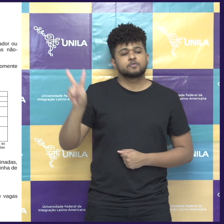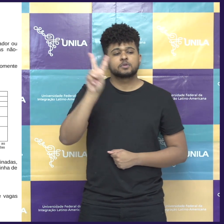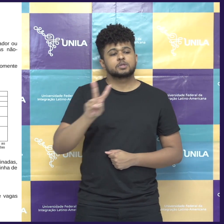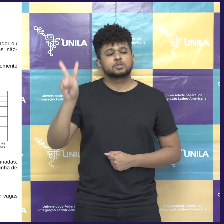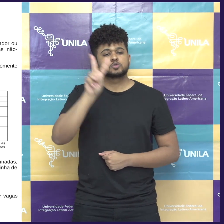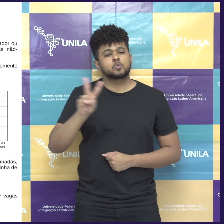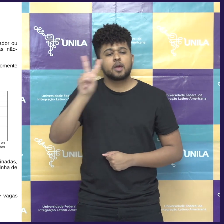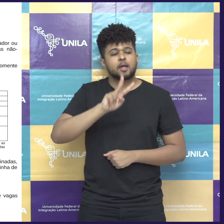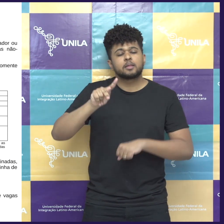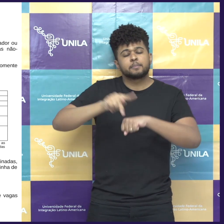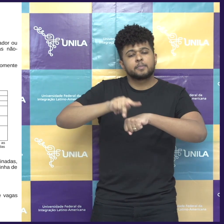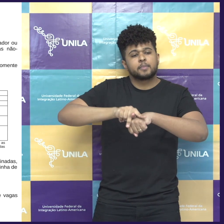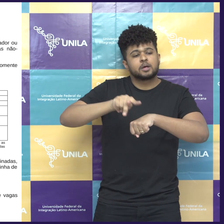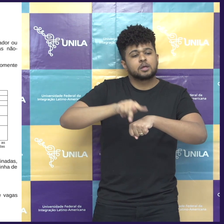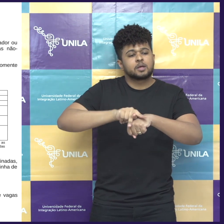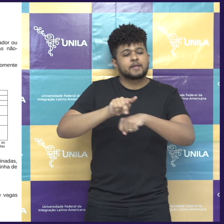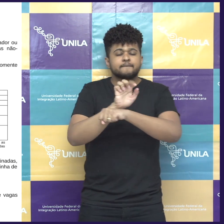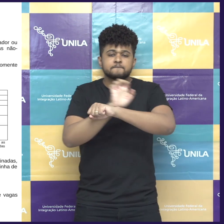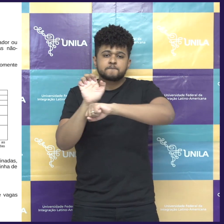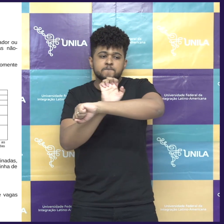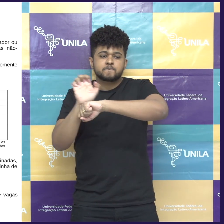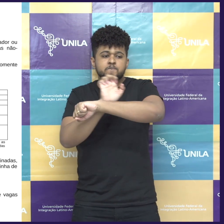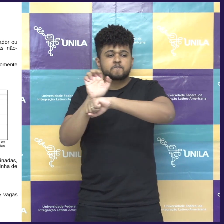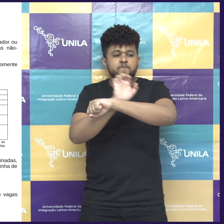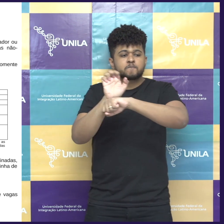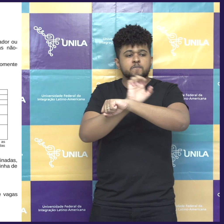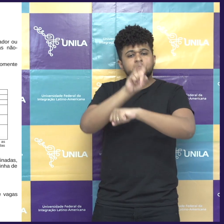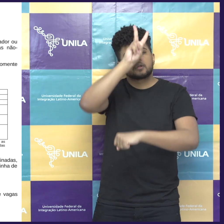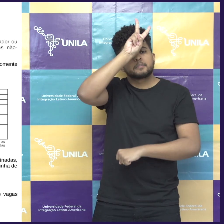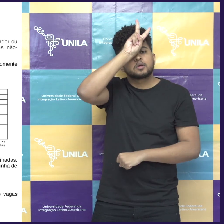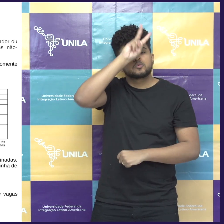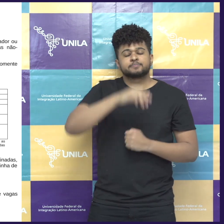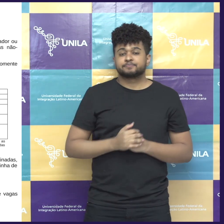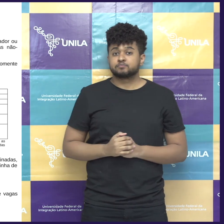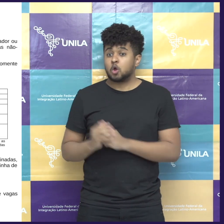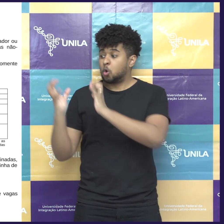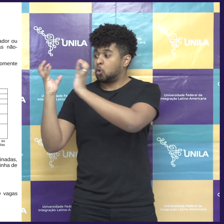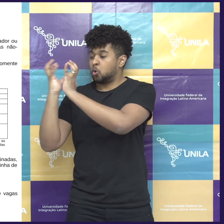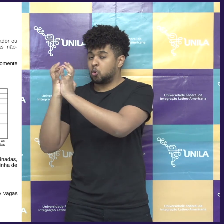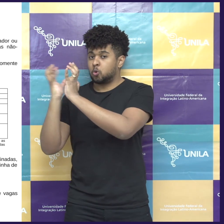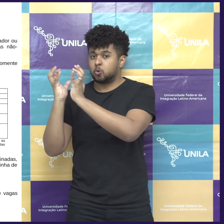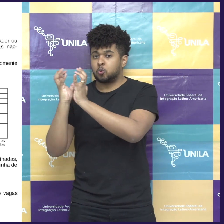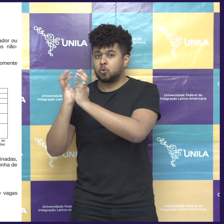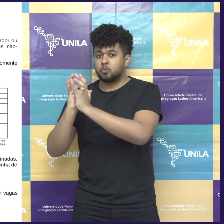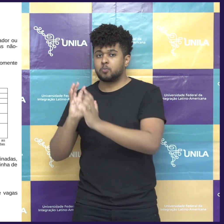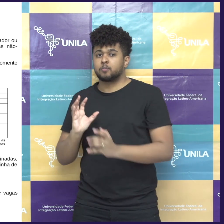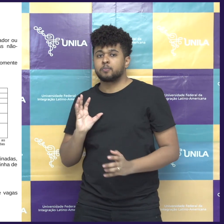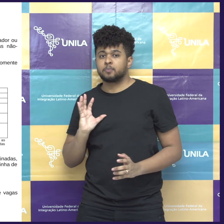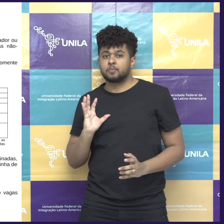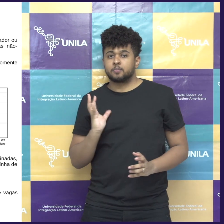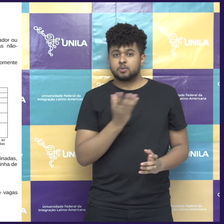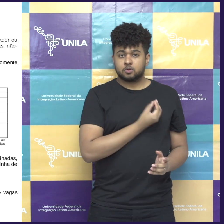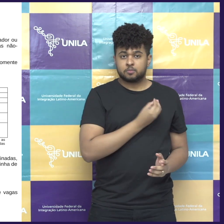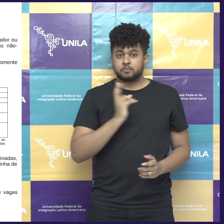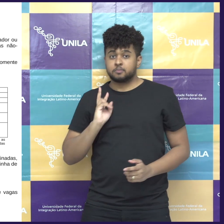Venezuela, Paraguai, Equador ou Peru. Reserva de vagas para transexuais,